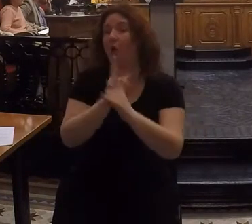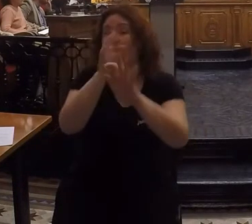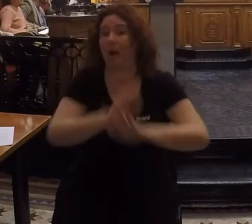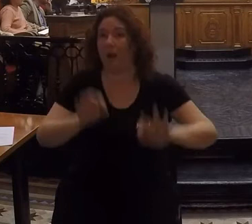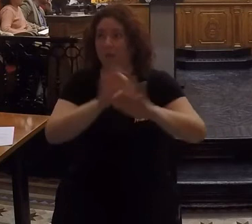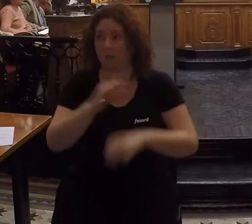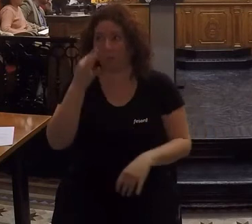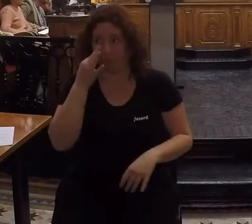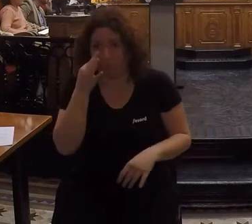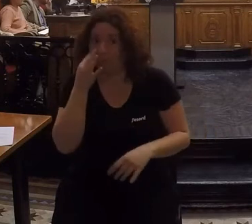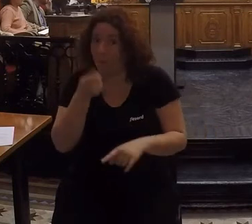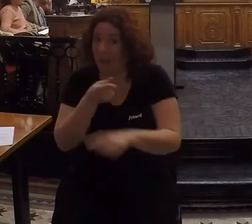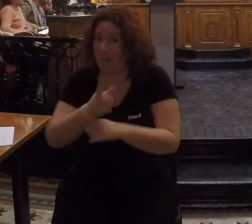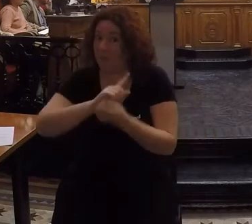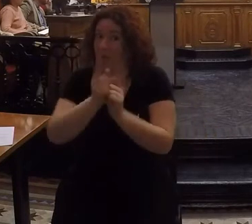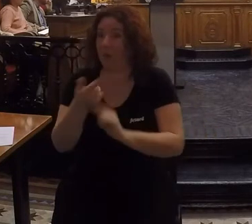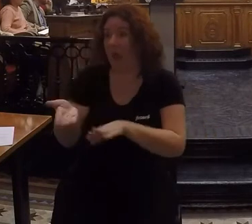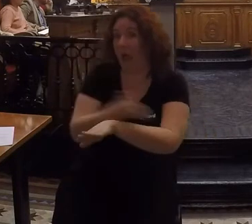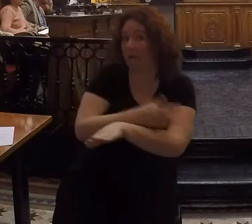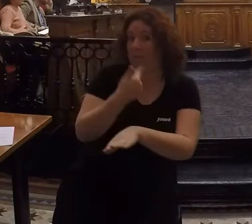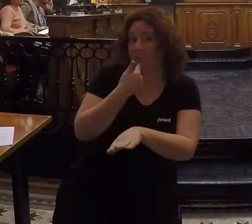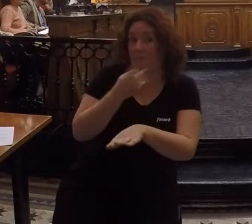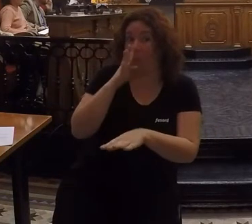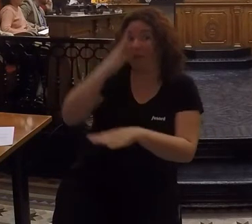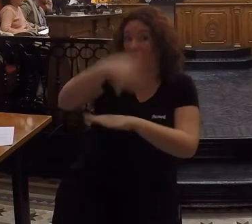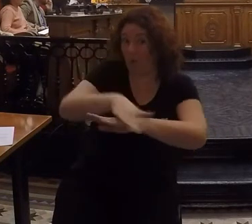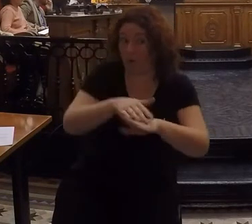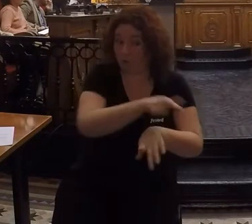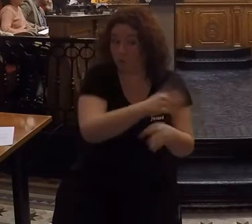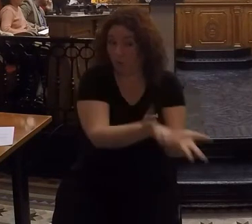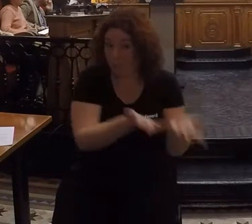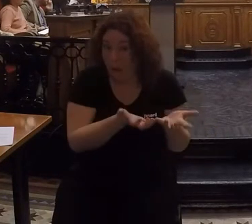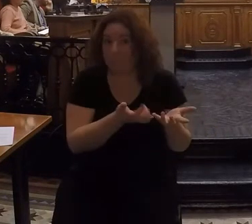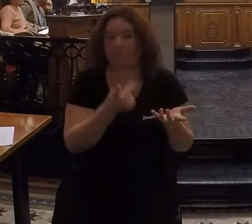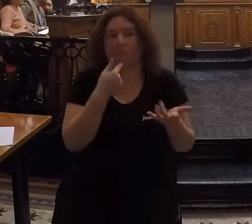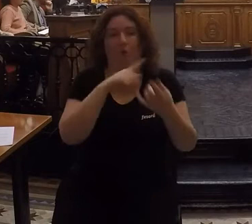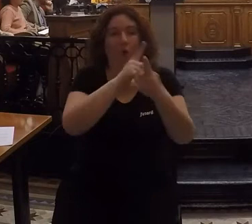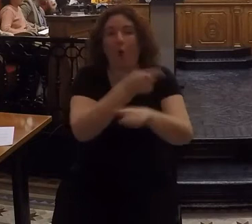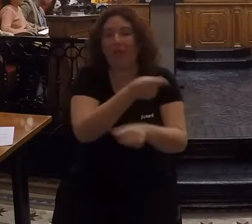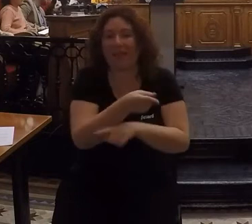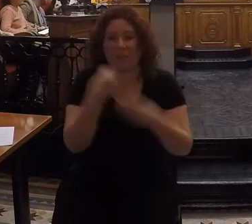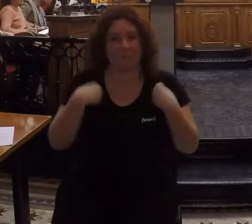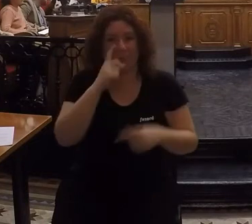de las ordenanzas. De hecho, en su último año no modificaron ustedes ninguna de las ordenanzas fiscales.